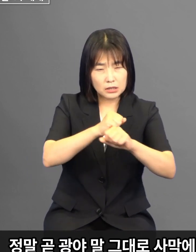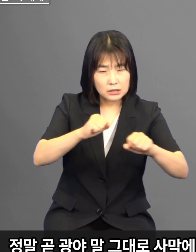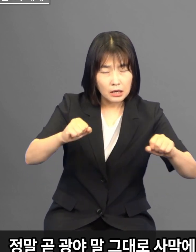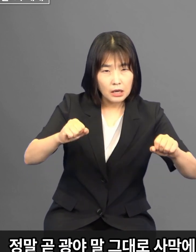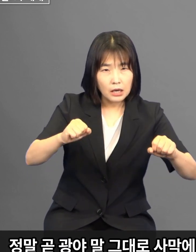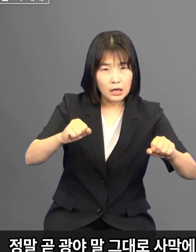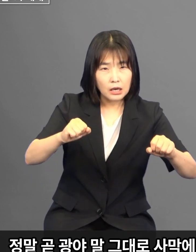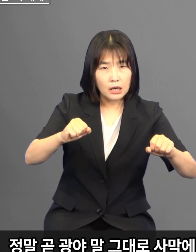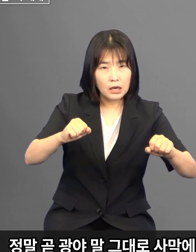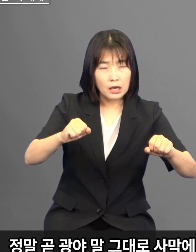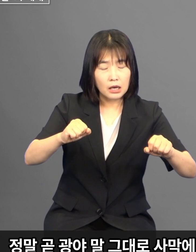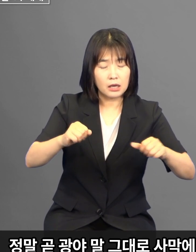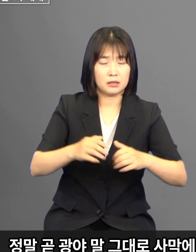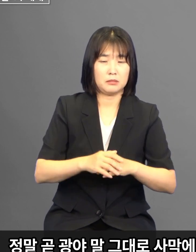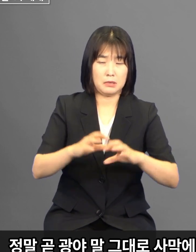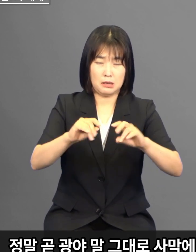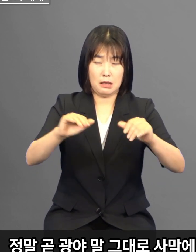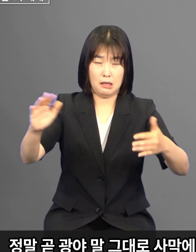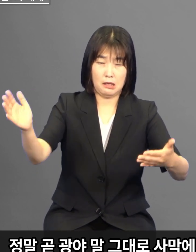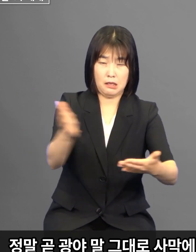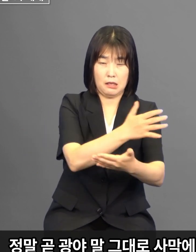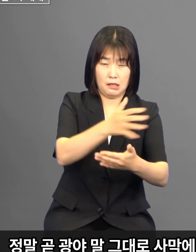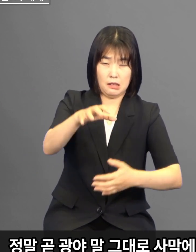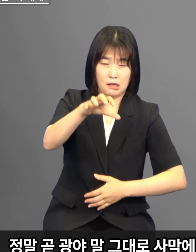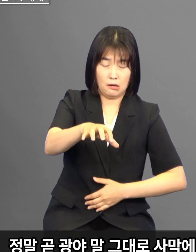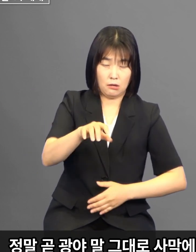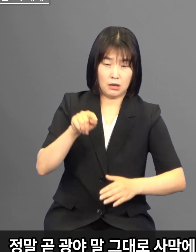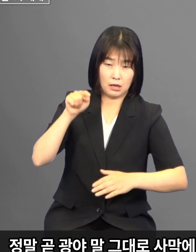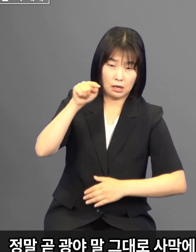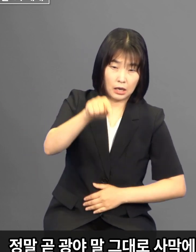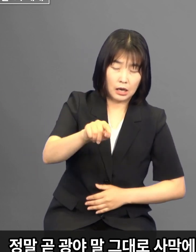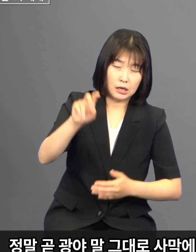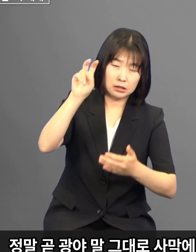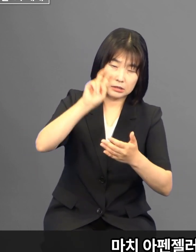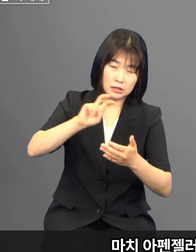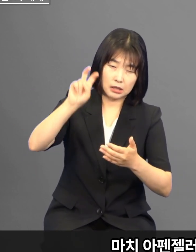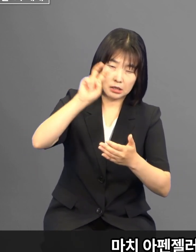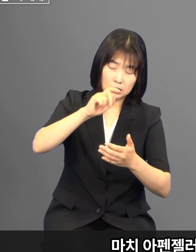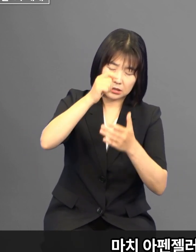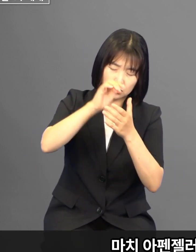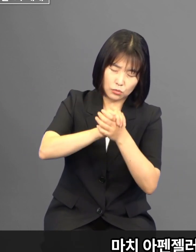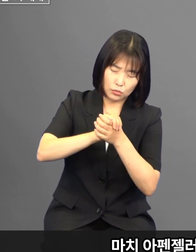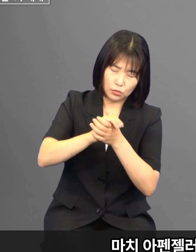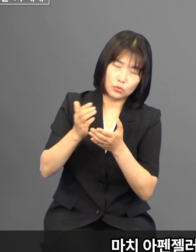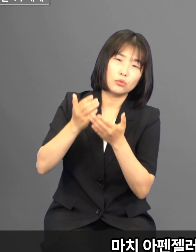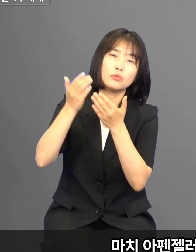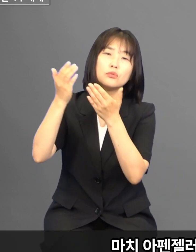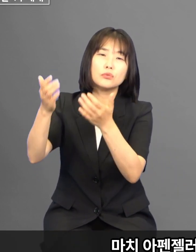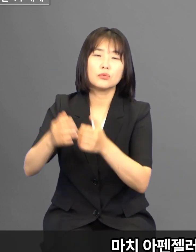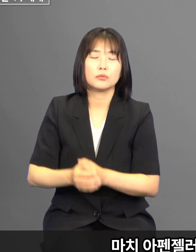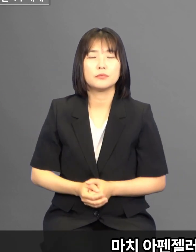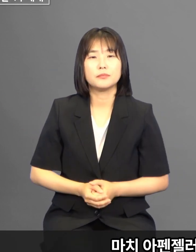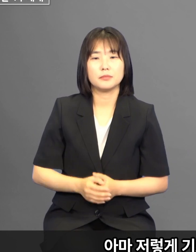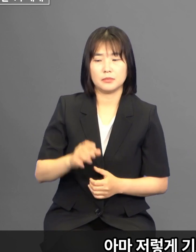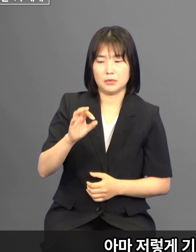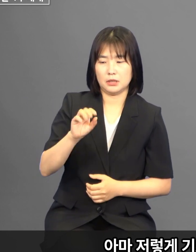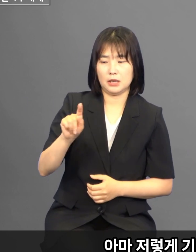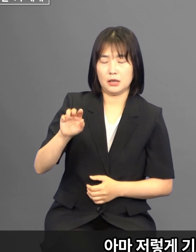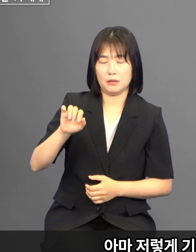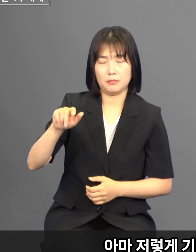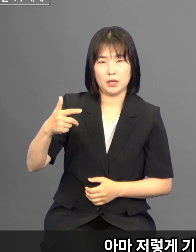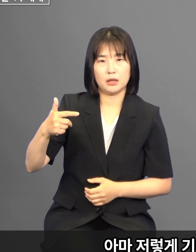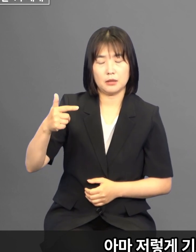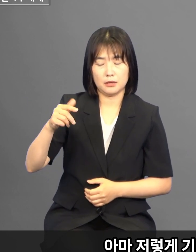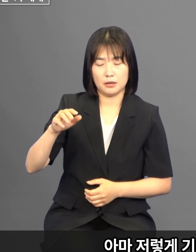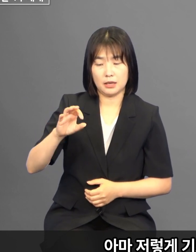광야, 말 그대로 사막에 나아가서 찬양을 하면서 기도를 드립니다. 마치 아펜젤러 선교사님이 조선 땅에서 아마 저렇게